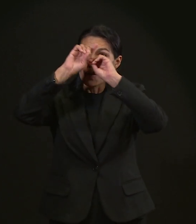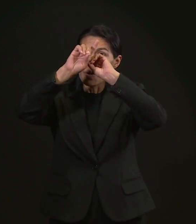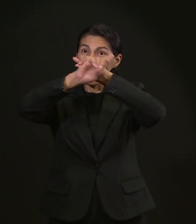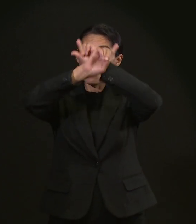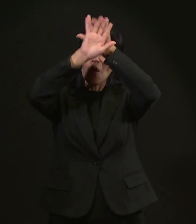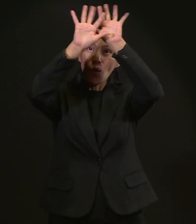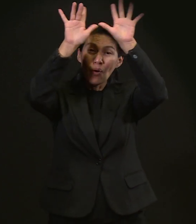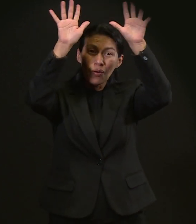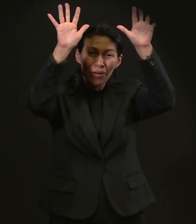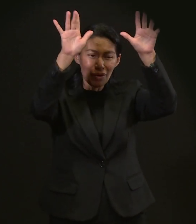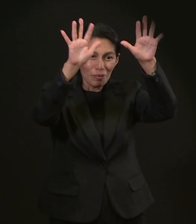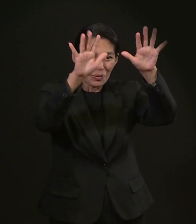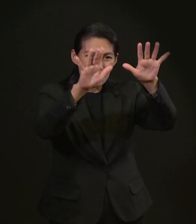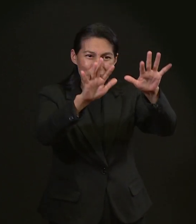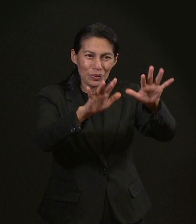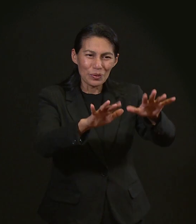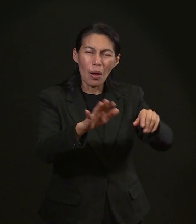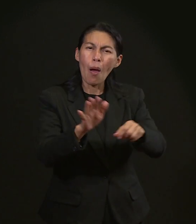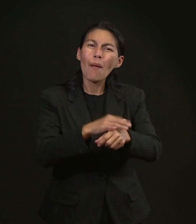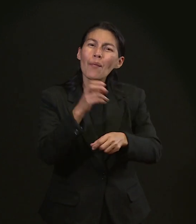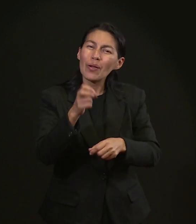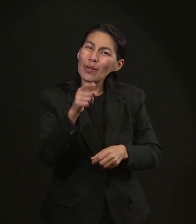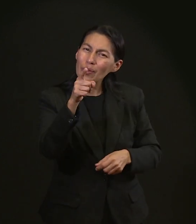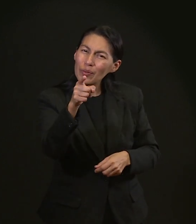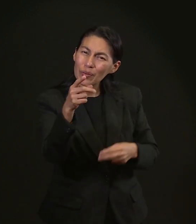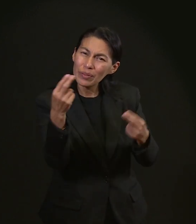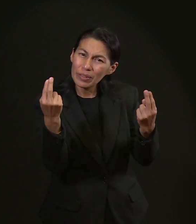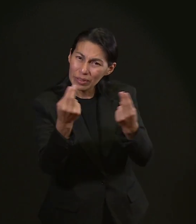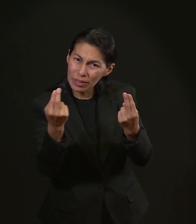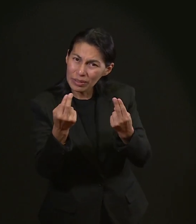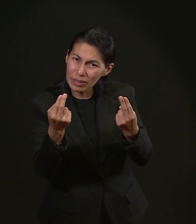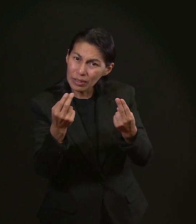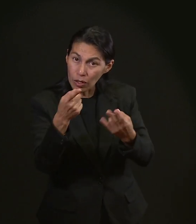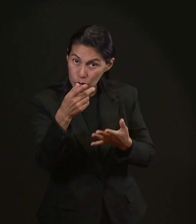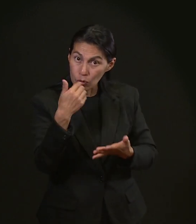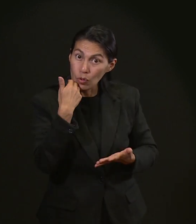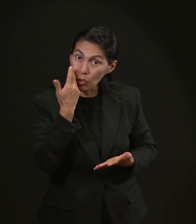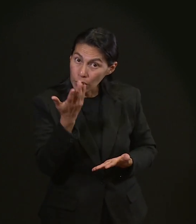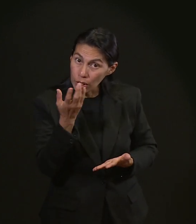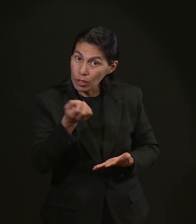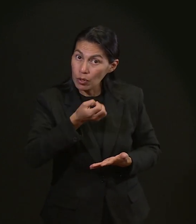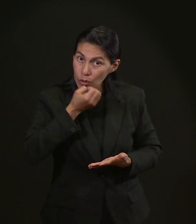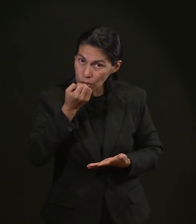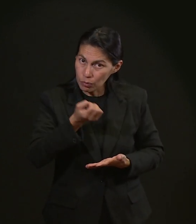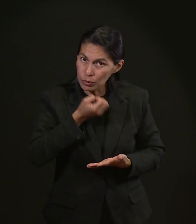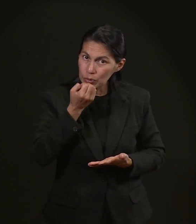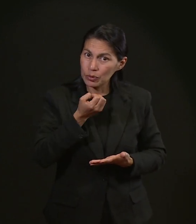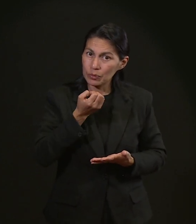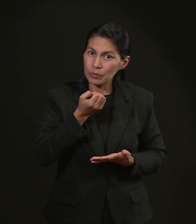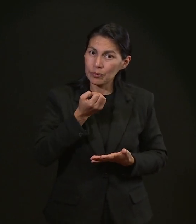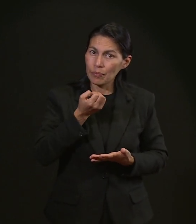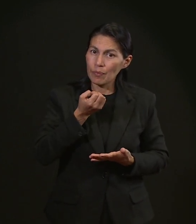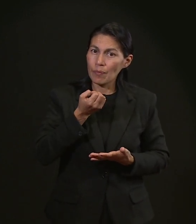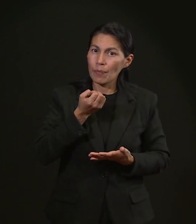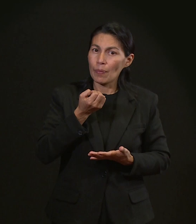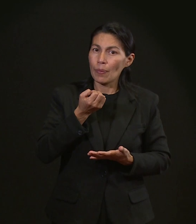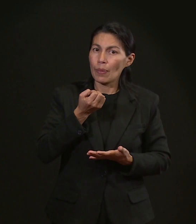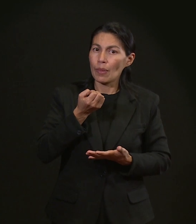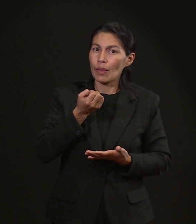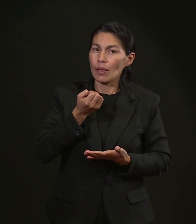si tienes alguna necesidad que desees que oremos por ella